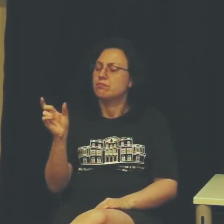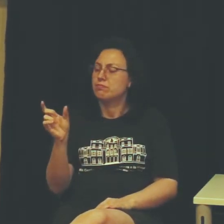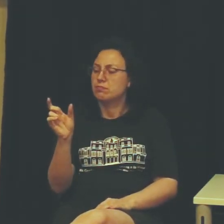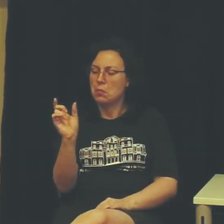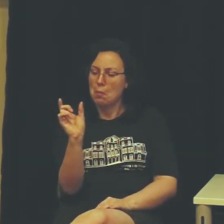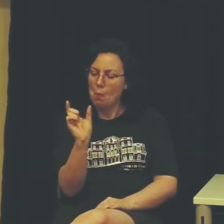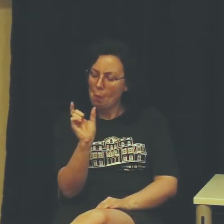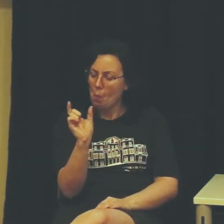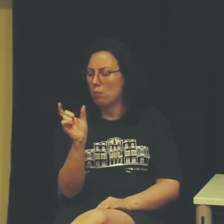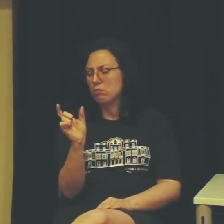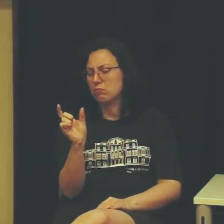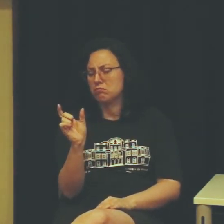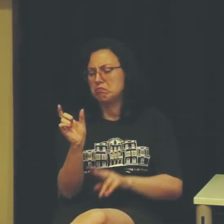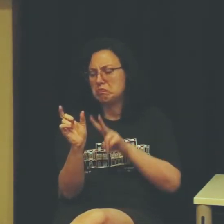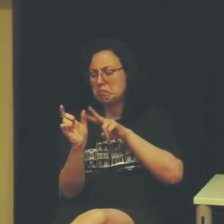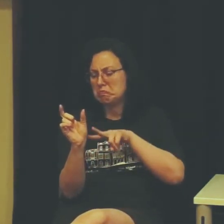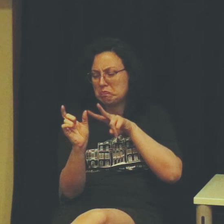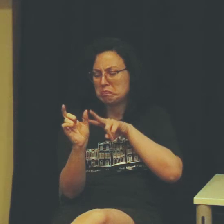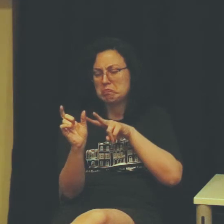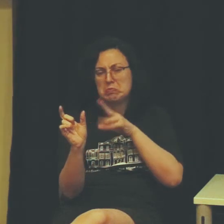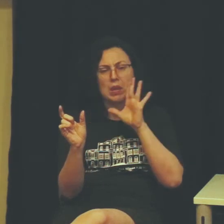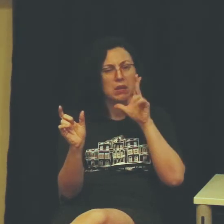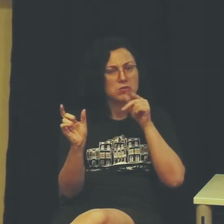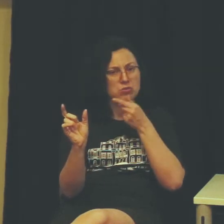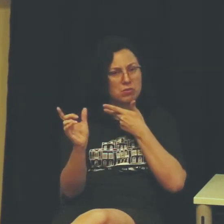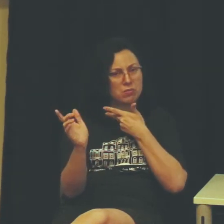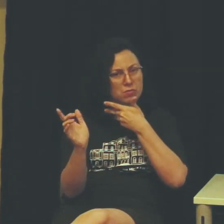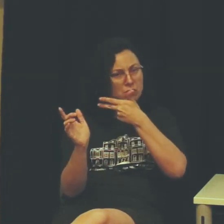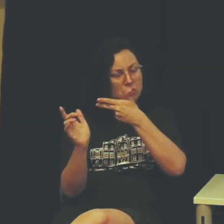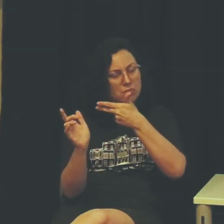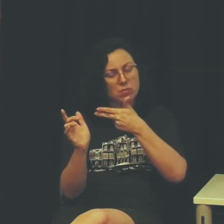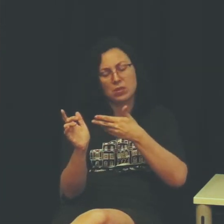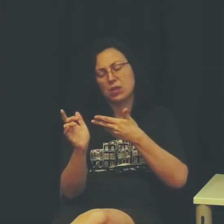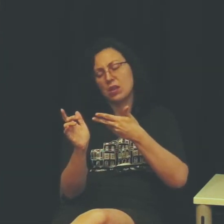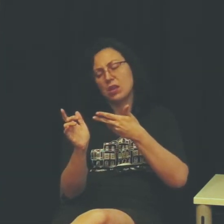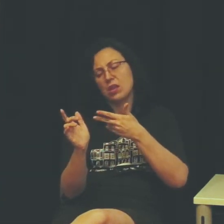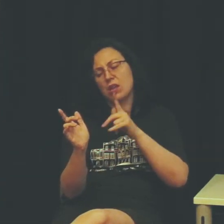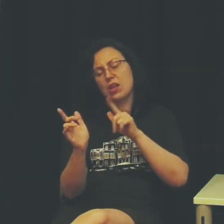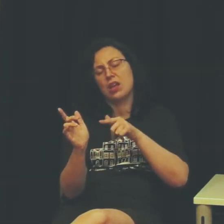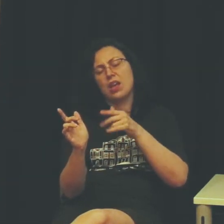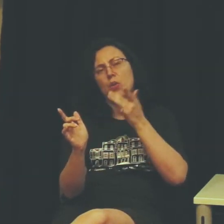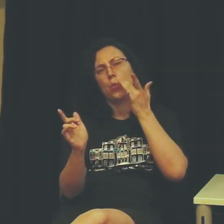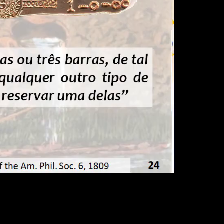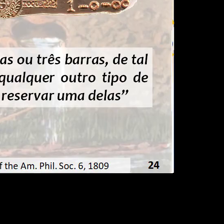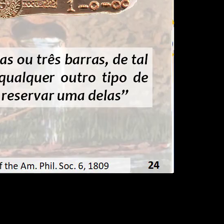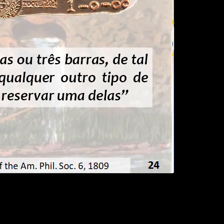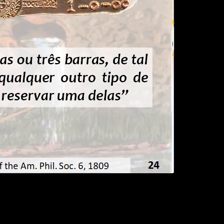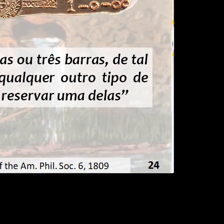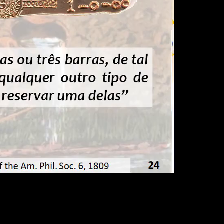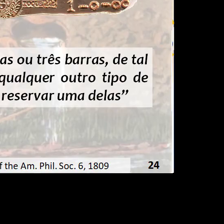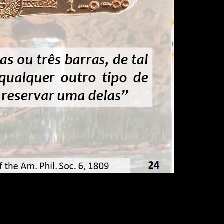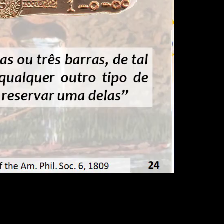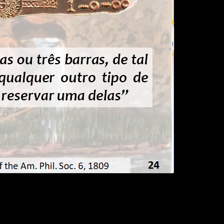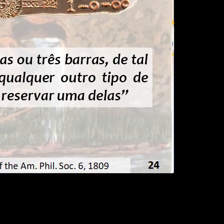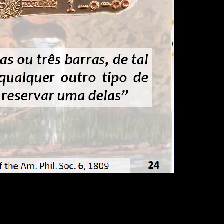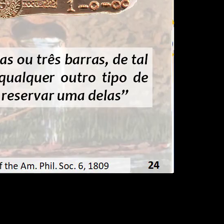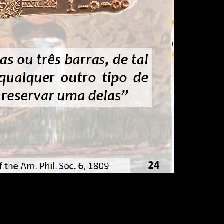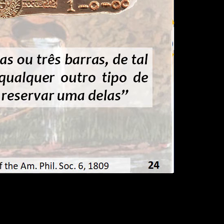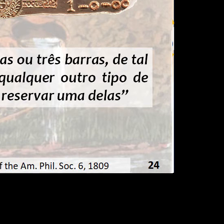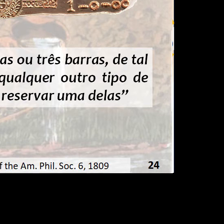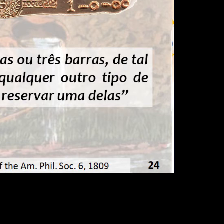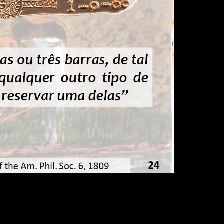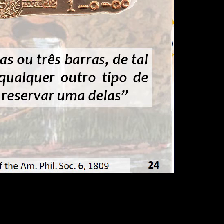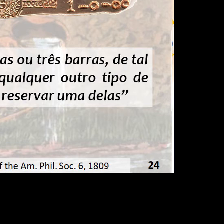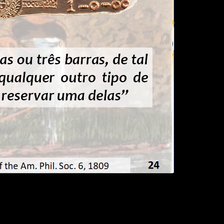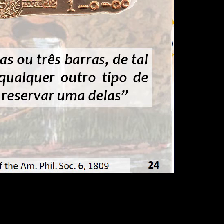seu conteúdo. Né? Ele acreditava inicialmente que fossem barras de ouro falsificadas. Por quê? Porque elas têm uma coloração